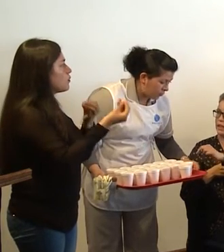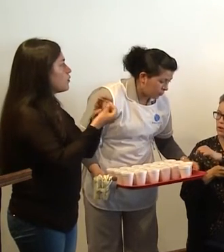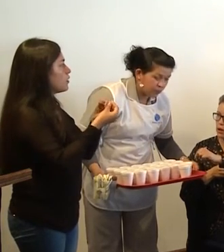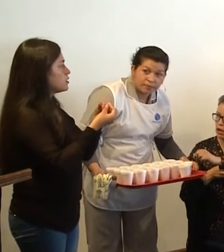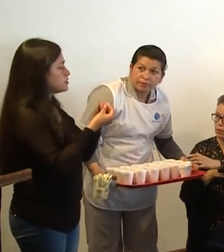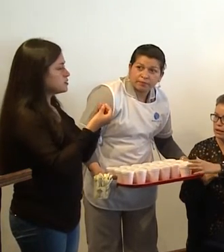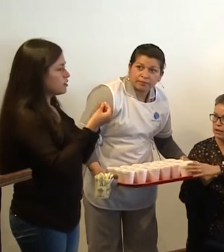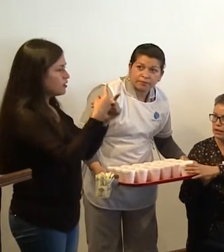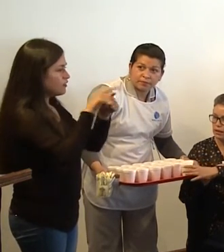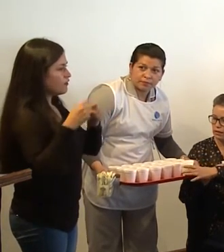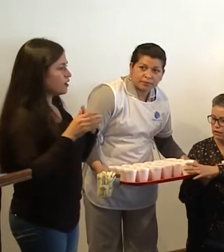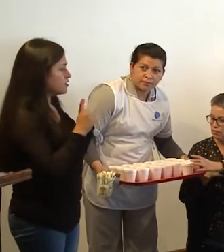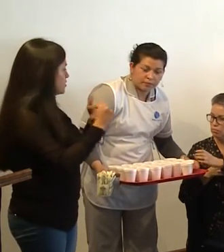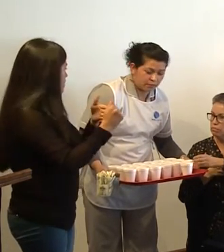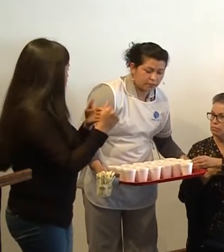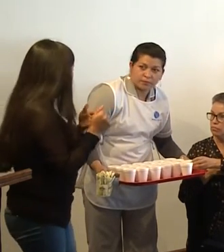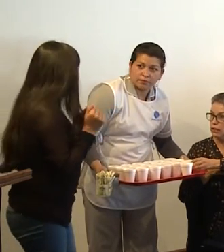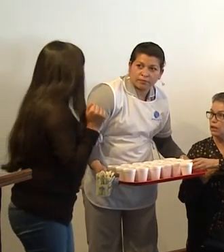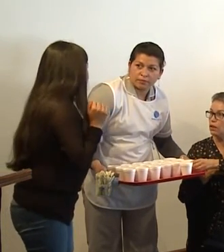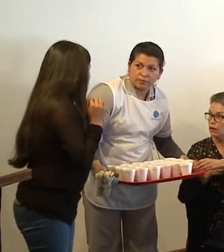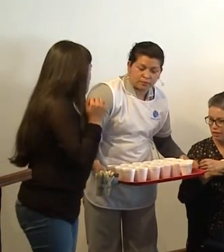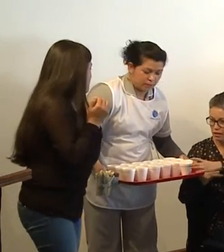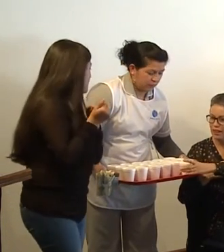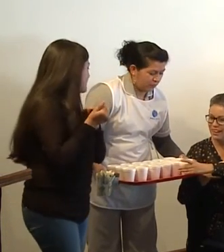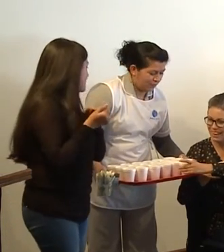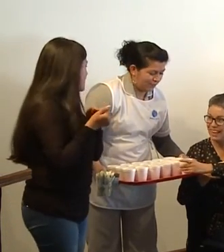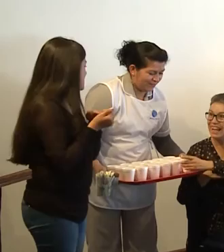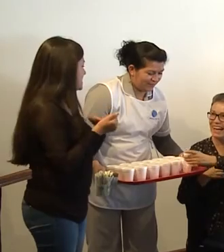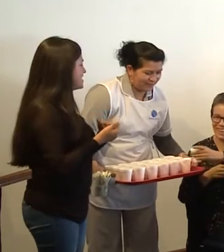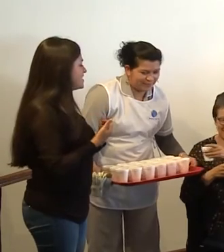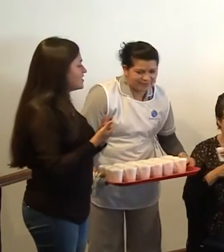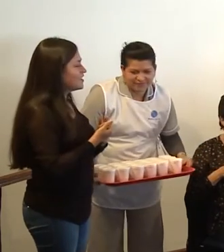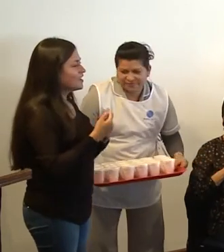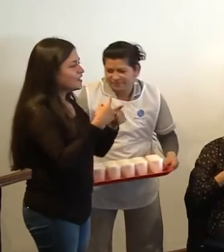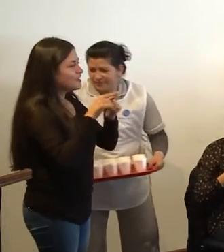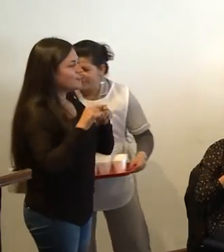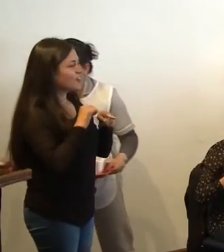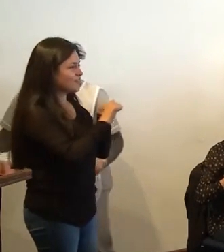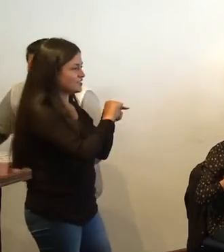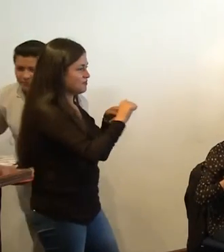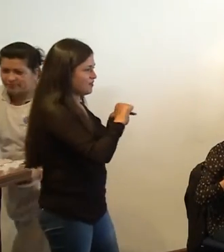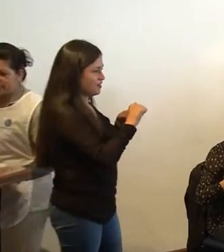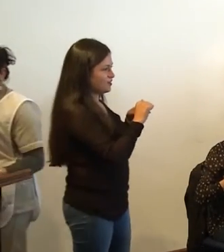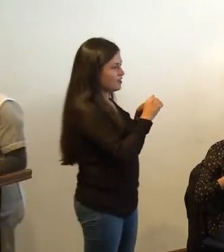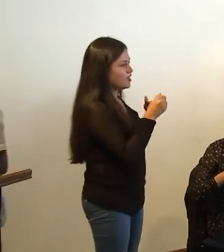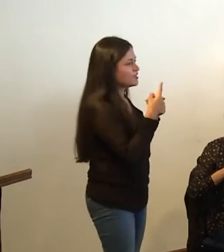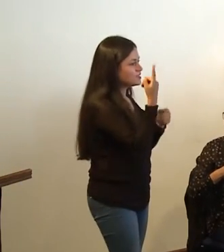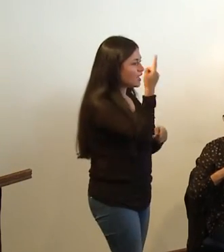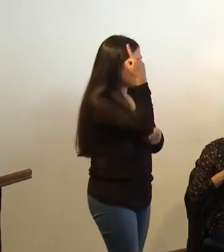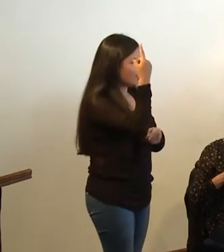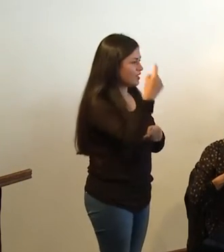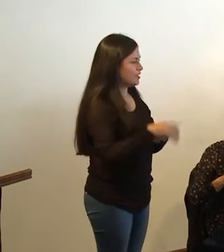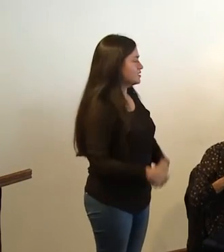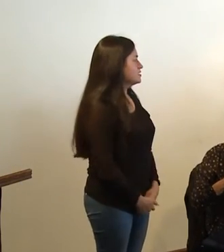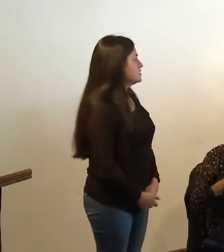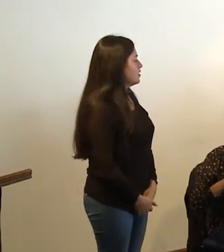marcadamente con unas orientaciones determinadas a prácticas educativas en general o a prácticas, por